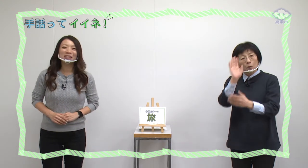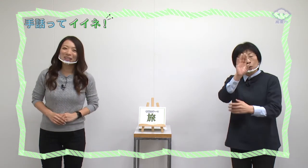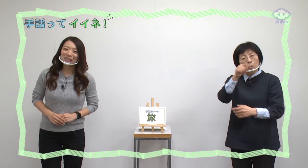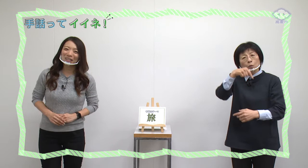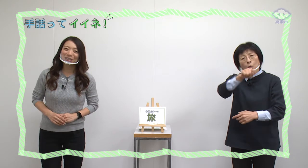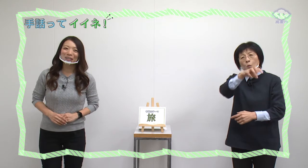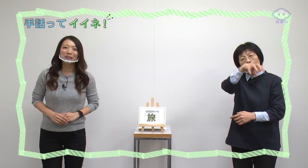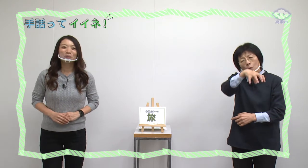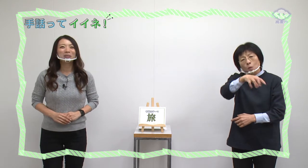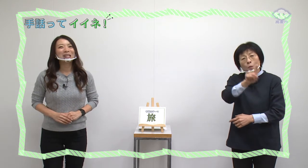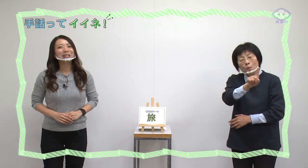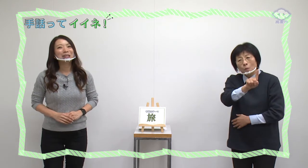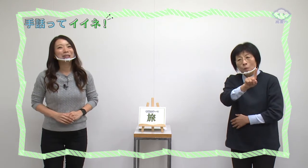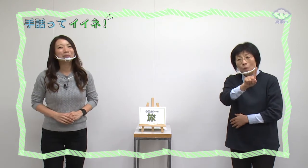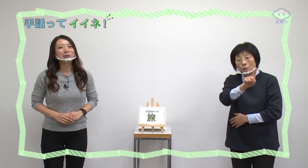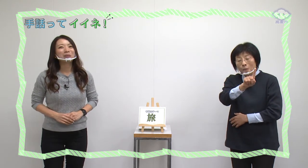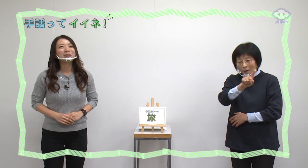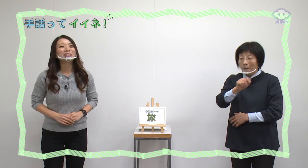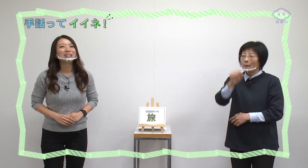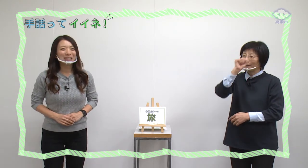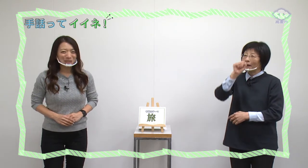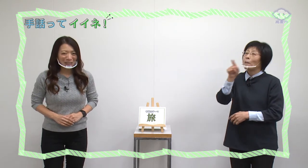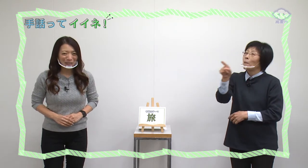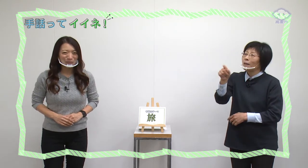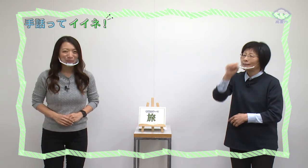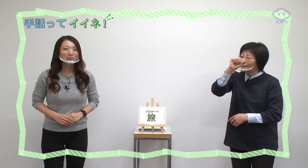いねなんて盛り上がった方も多いんではないでしょうか。